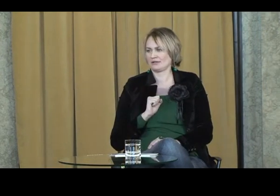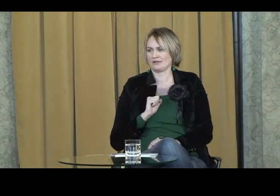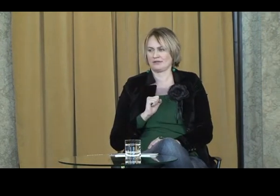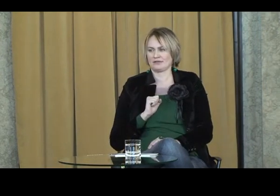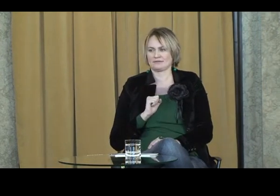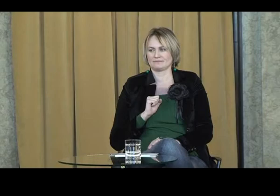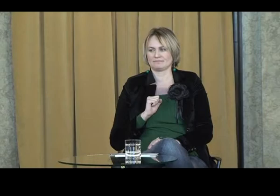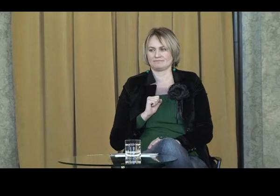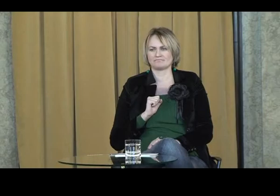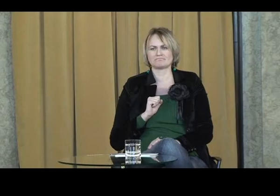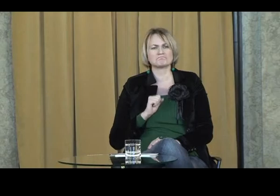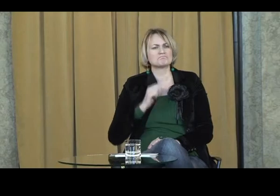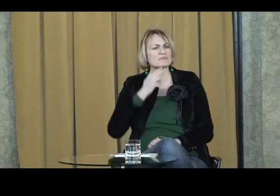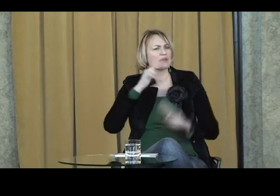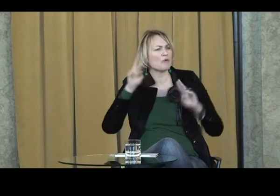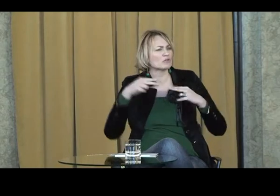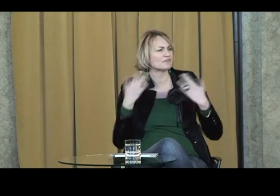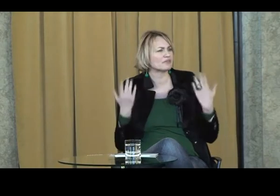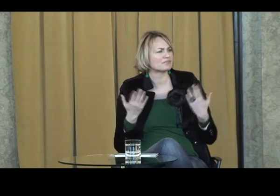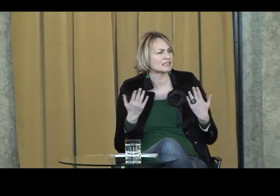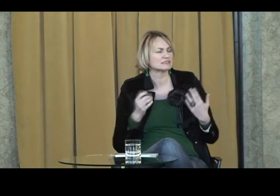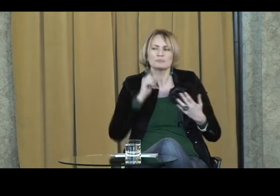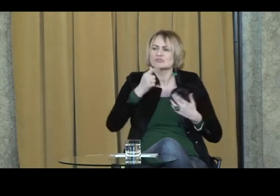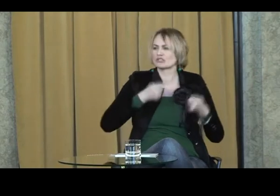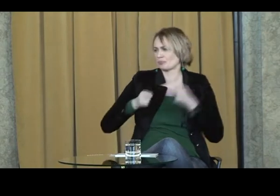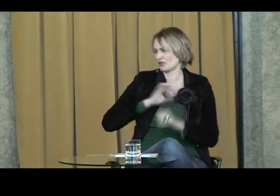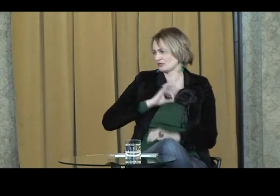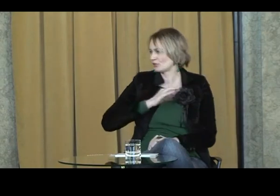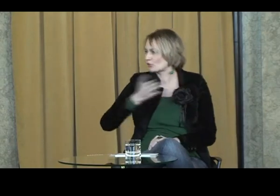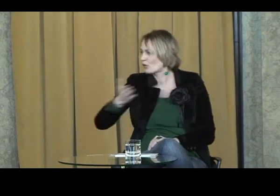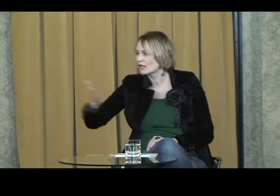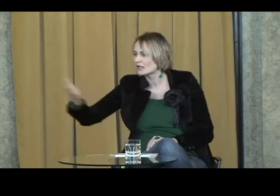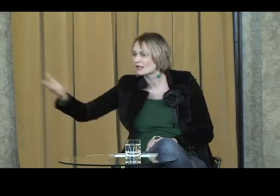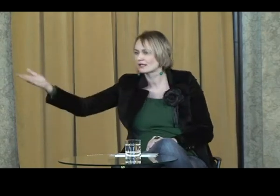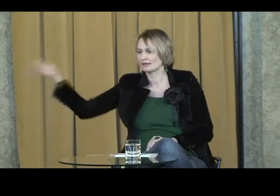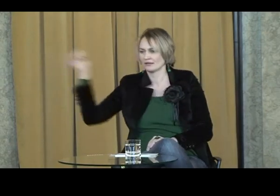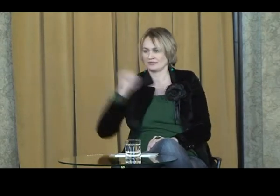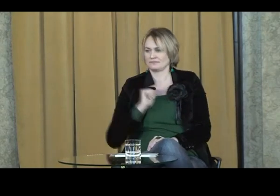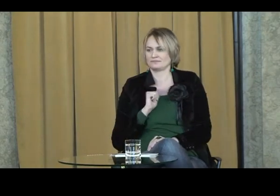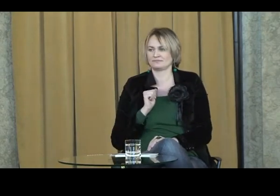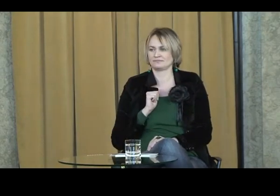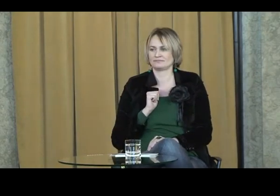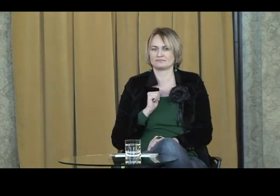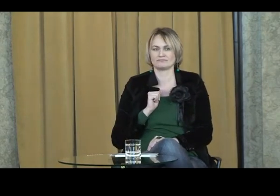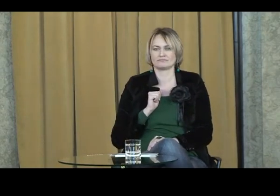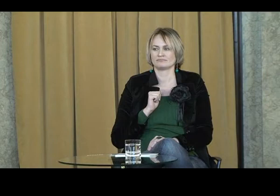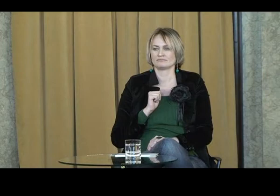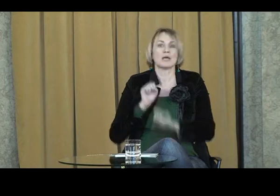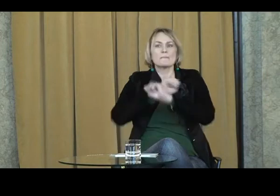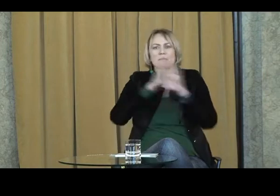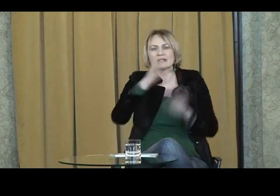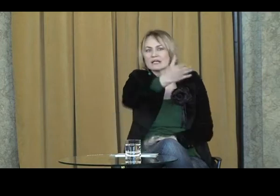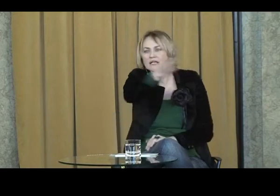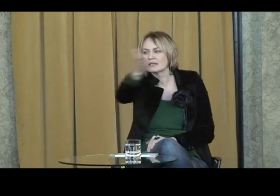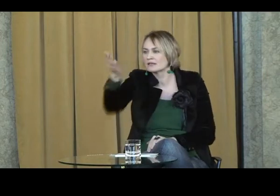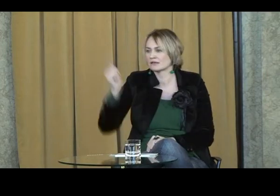im Umgang mit behinderten Menschen. Wir rufen auf, ganz besonders die politischen Kollegen und Kolleginnen,